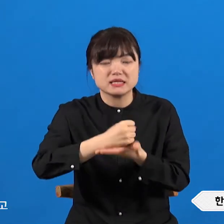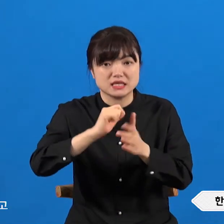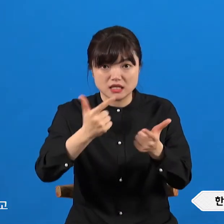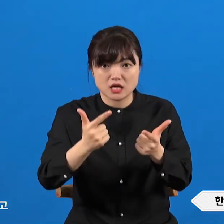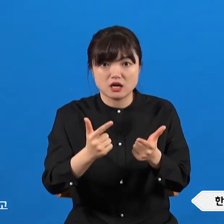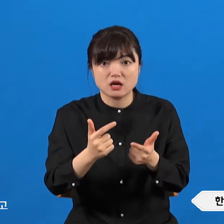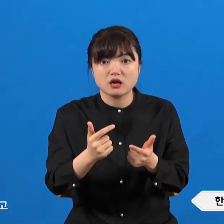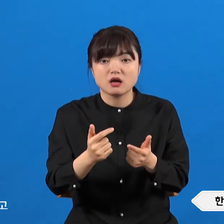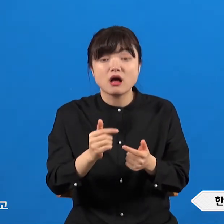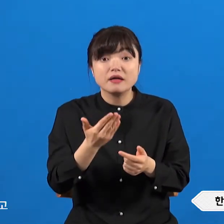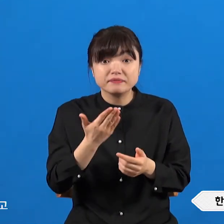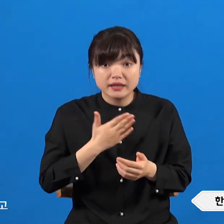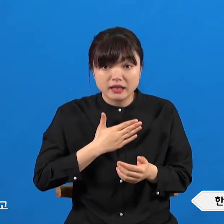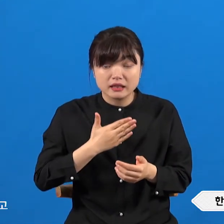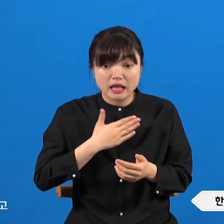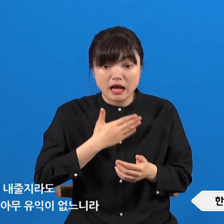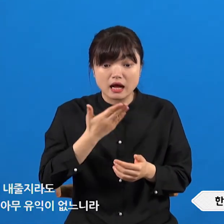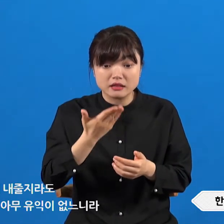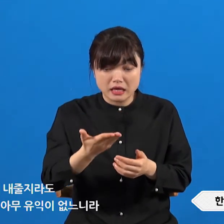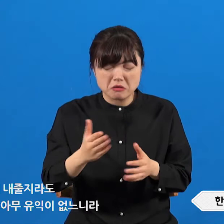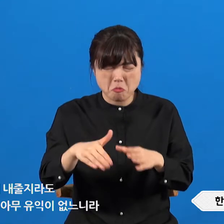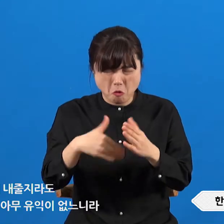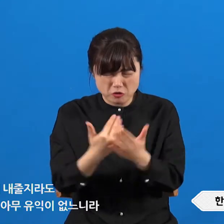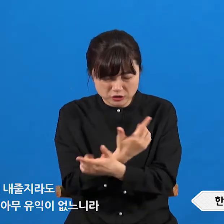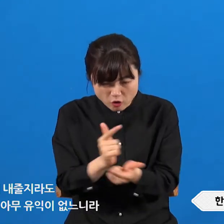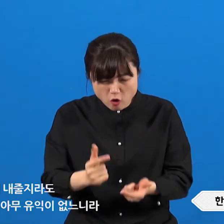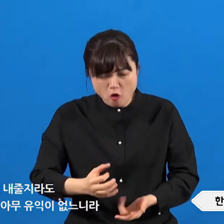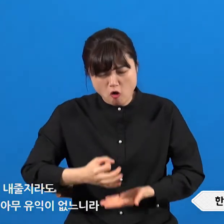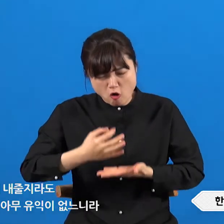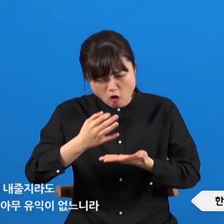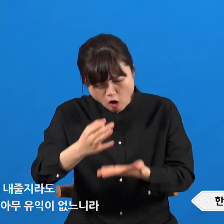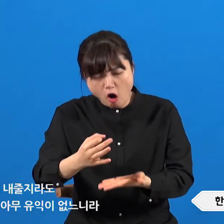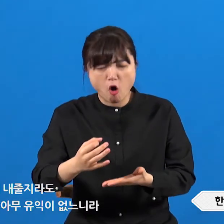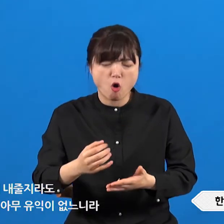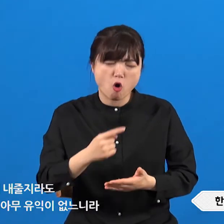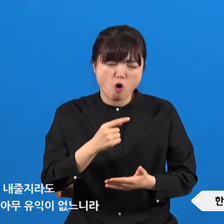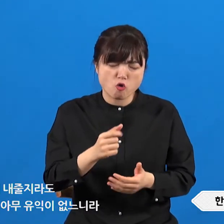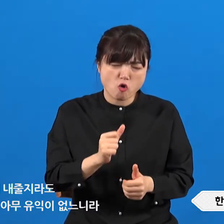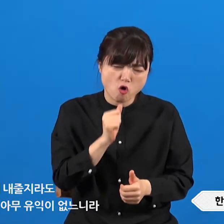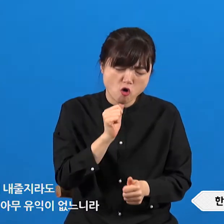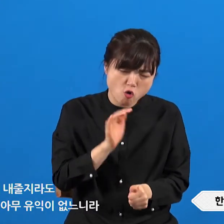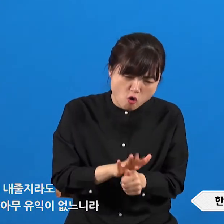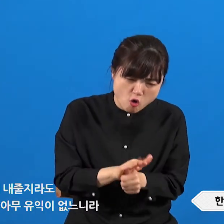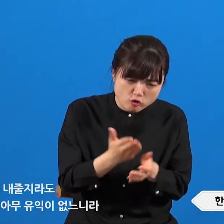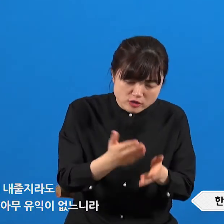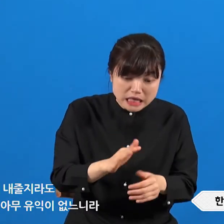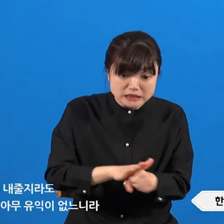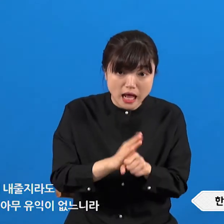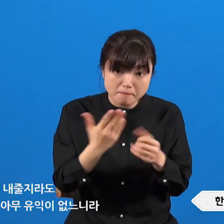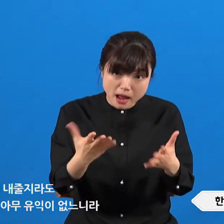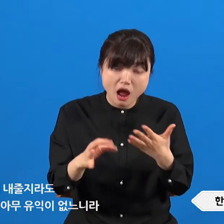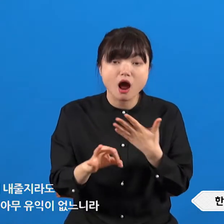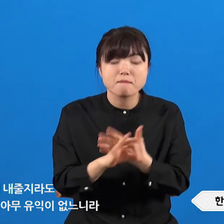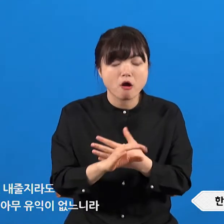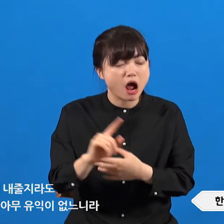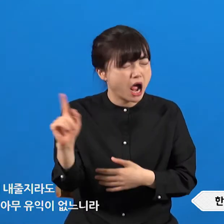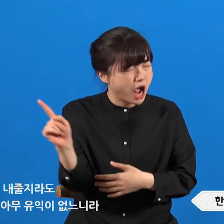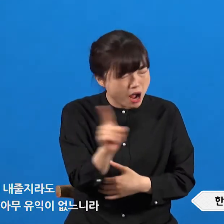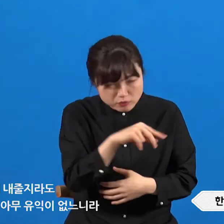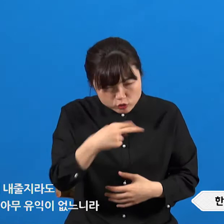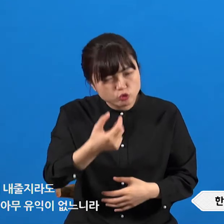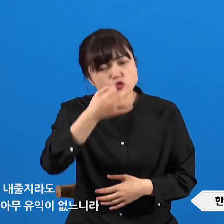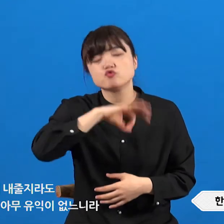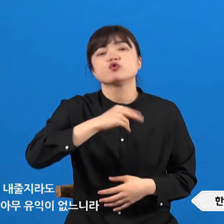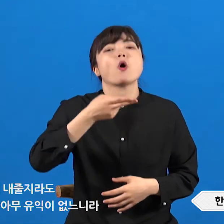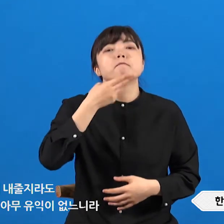내가 내게 있는 모든 것으로 구제하고 또 내 몸을 불사르게 내어줄지라도 사랑이 없으면 내게 아무